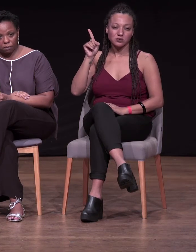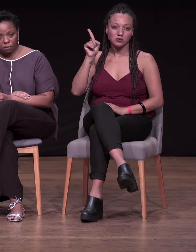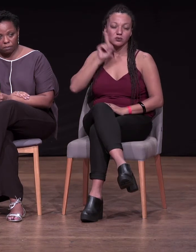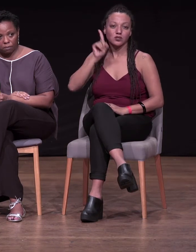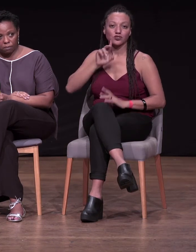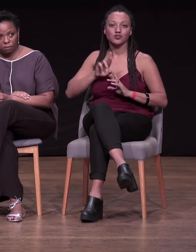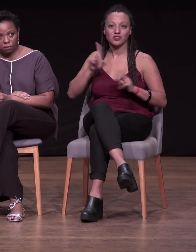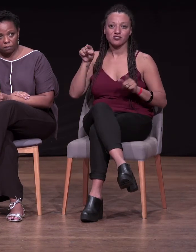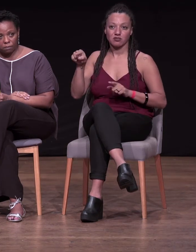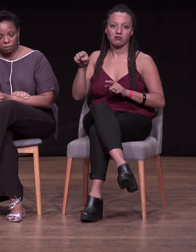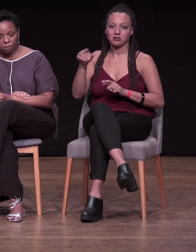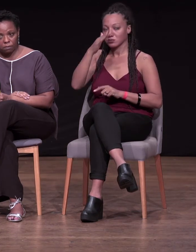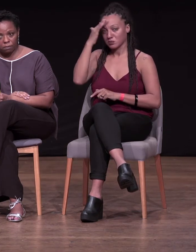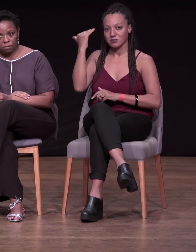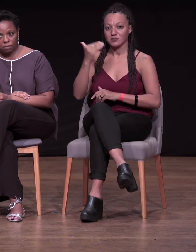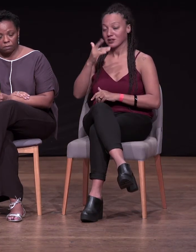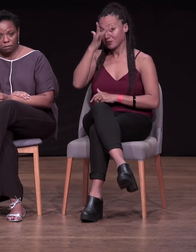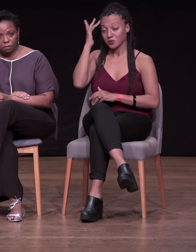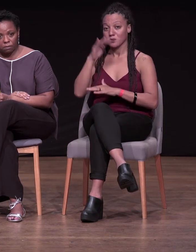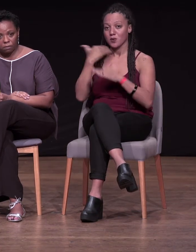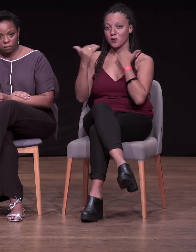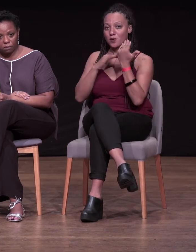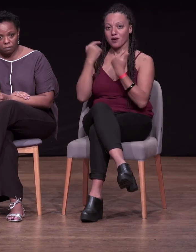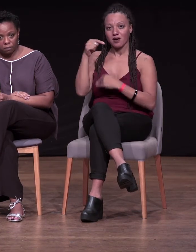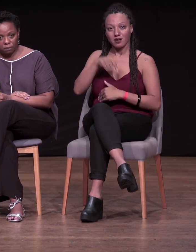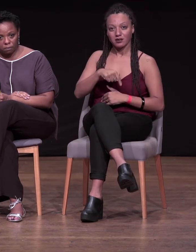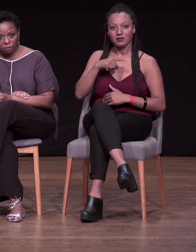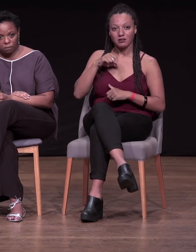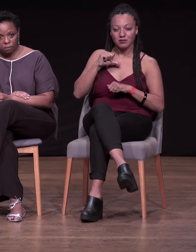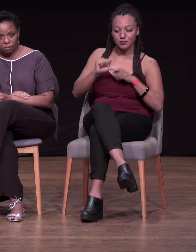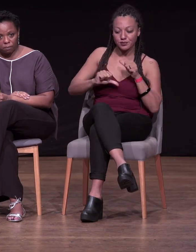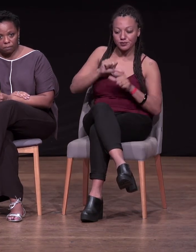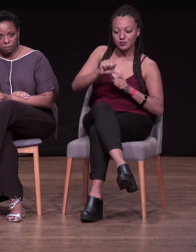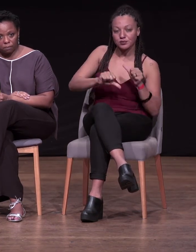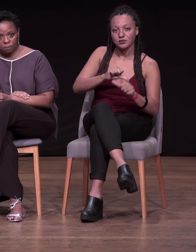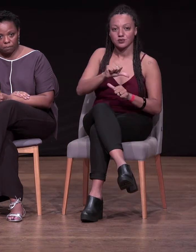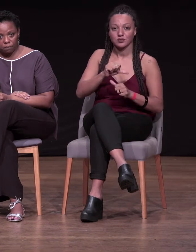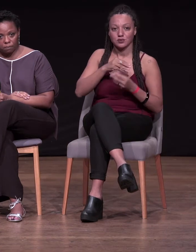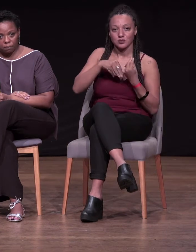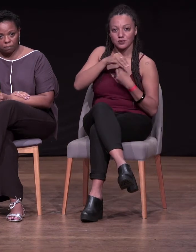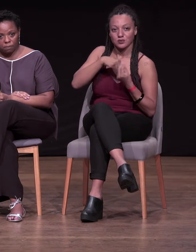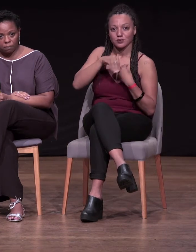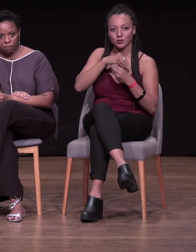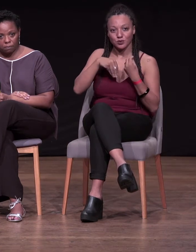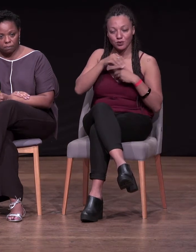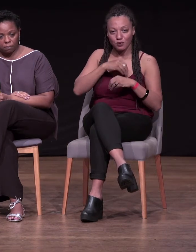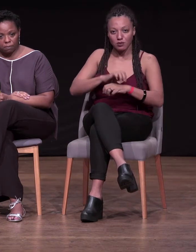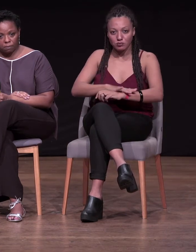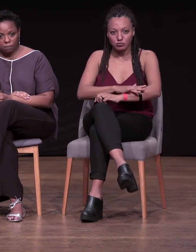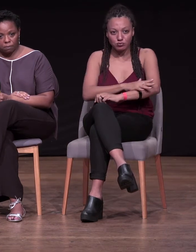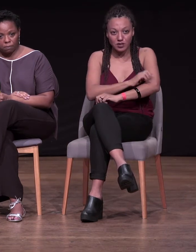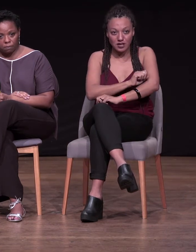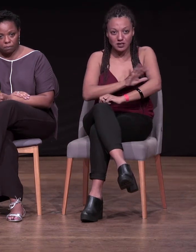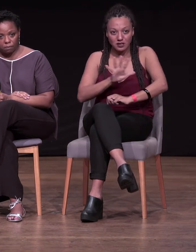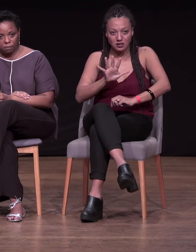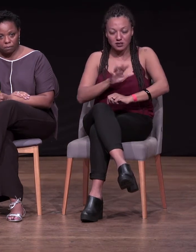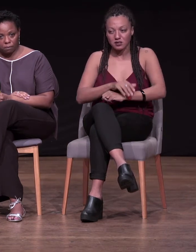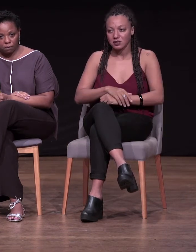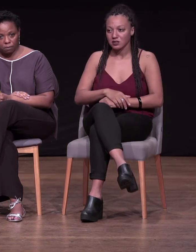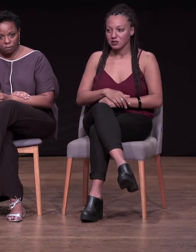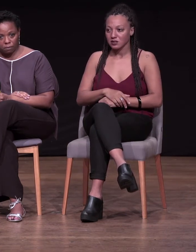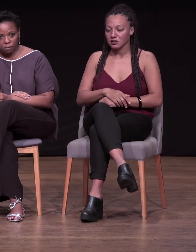você vê essa apropriação do corpo negro nas artes. Se isso é benéfico, não é benéfico, essa